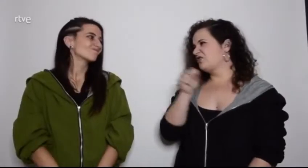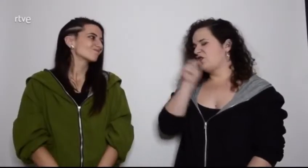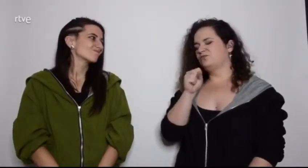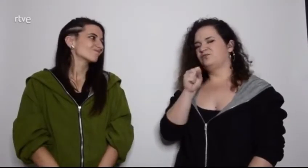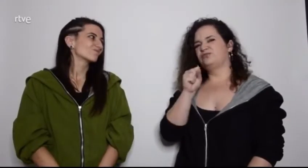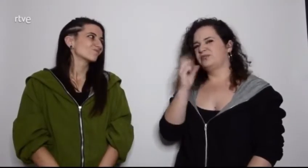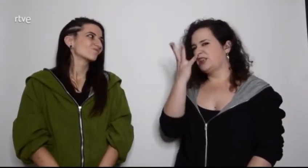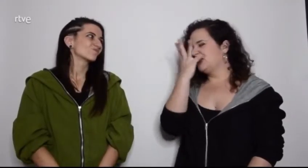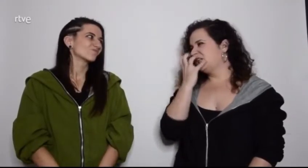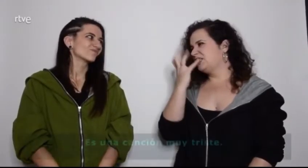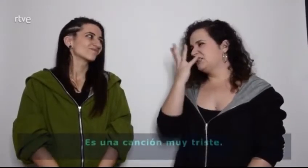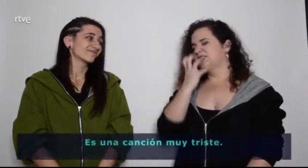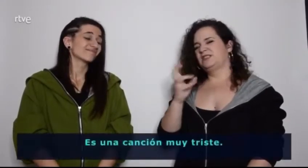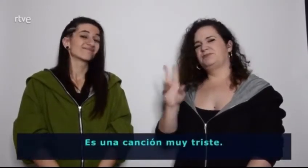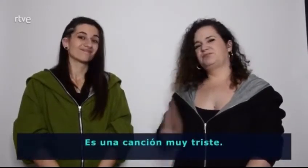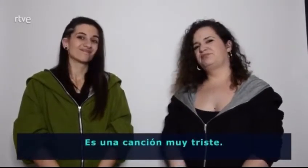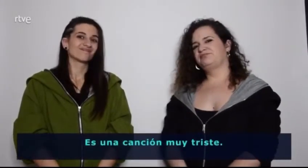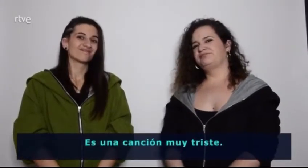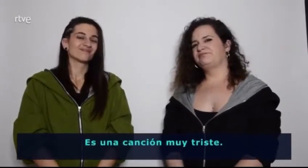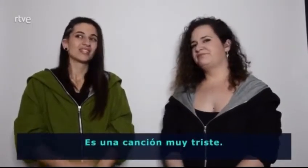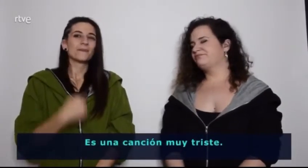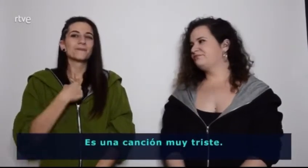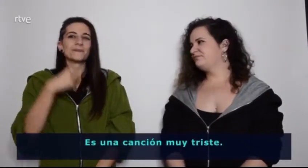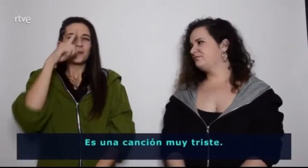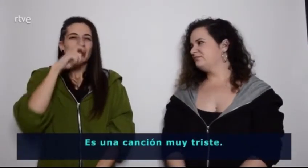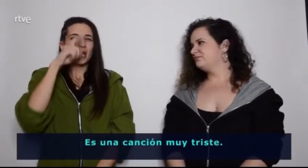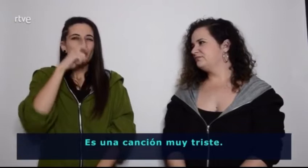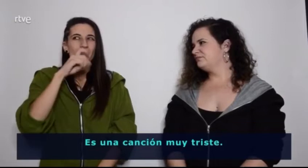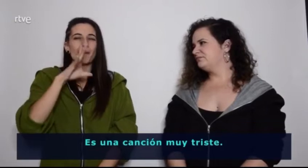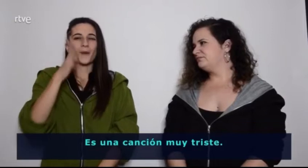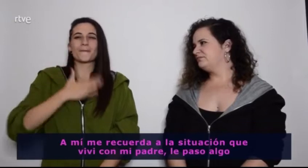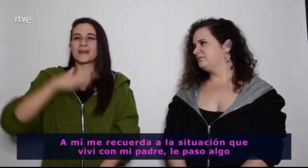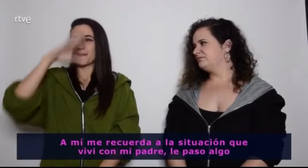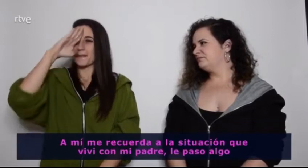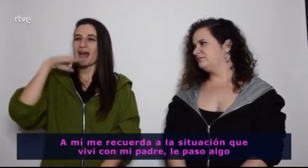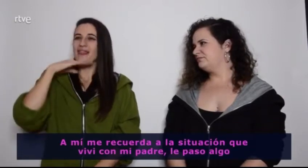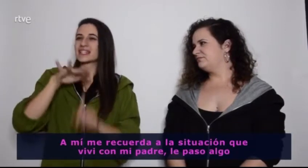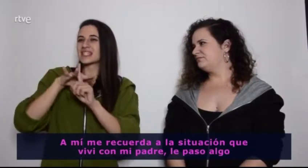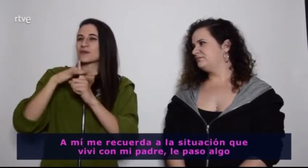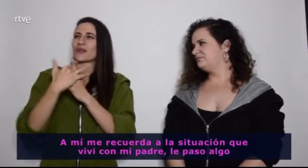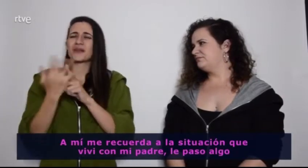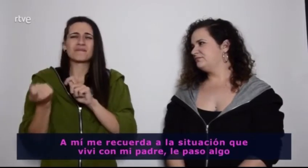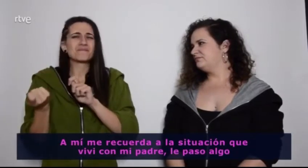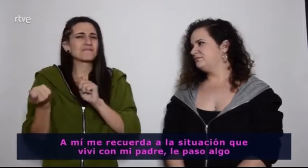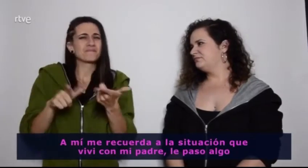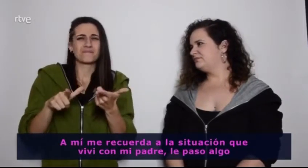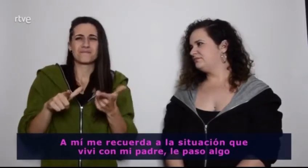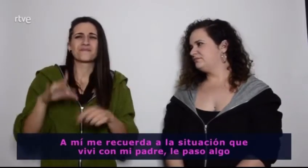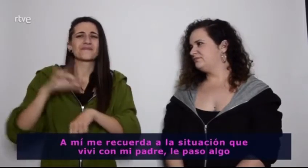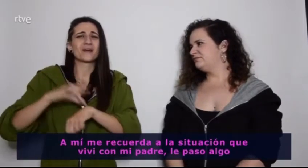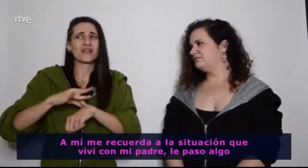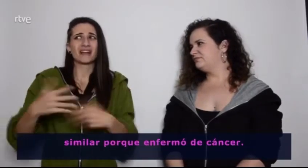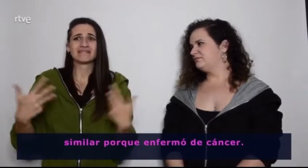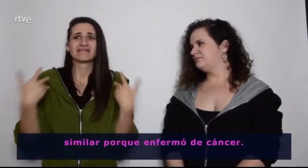Es una canción muy triste. A mí me recuerda a la situación que viví con mi padre. Le pasó algo similar porque enfermó